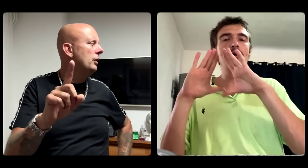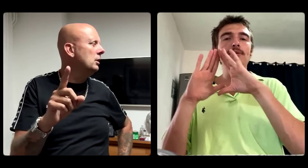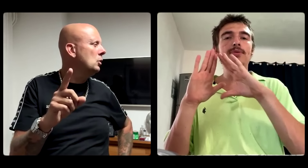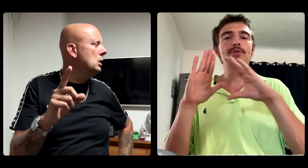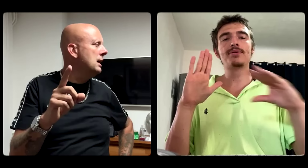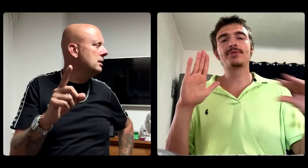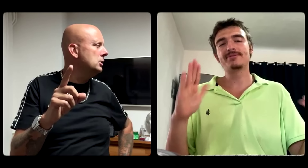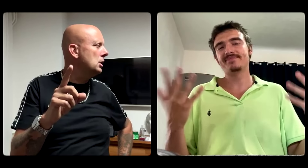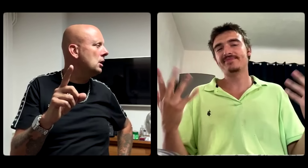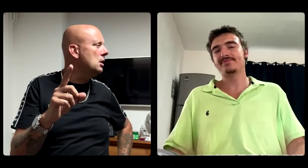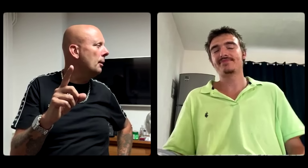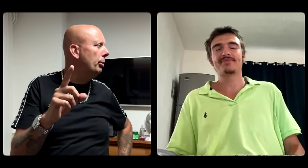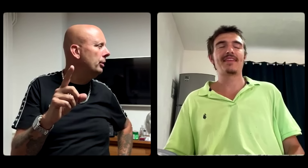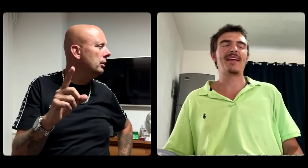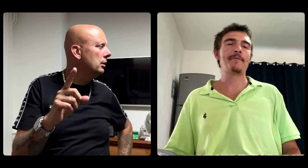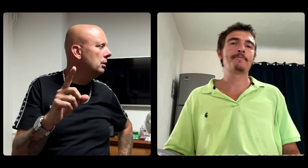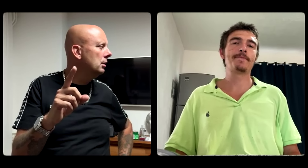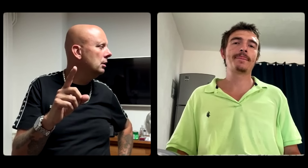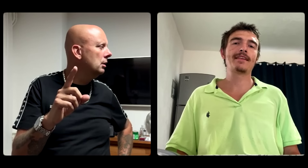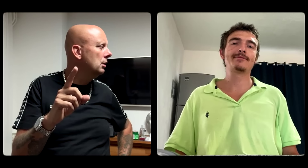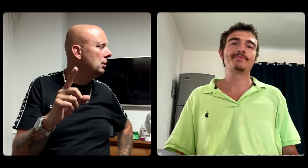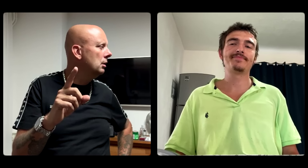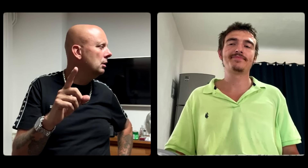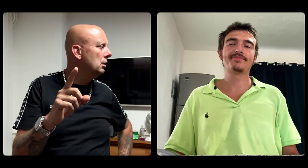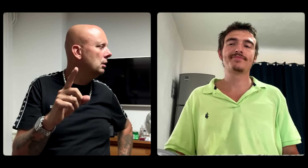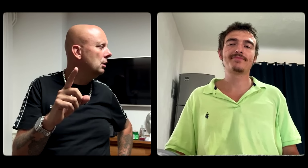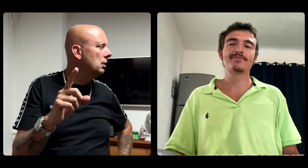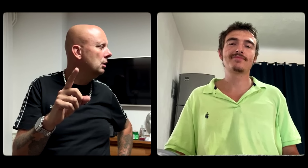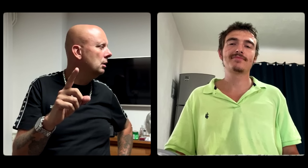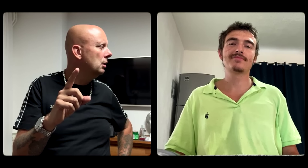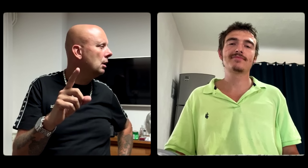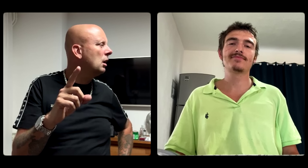Ben de tijd en is knap.